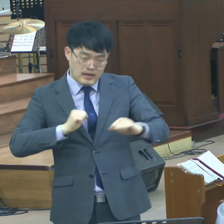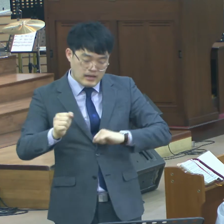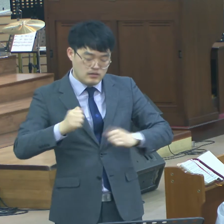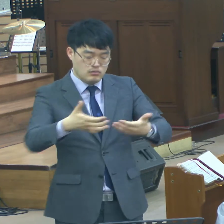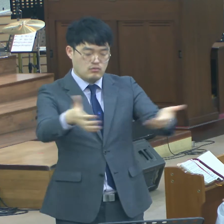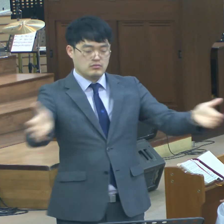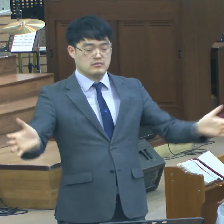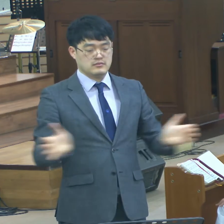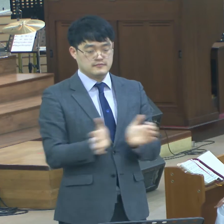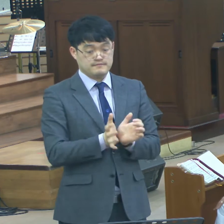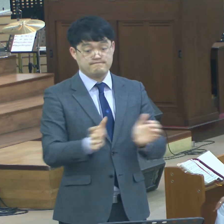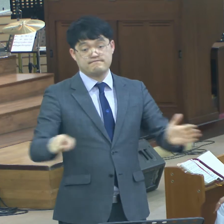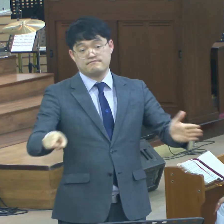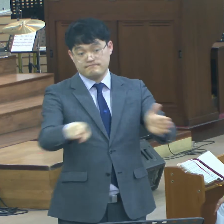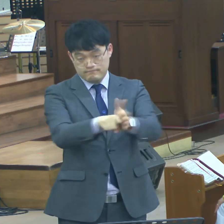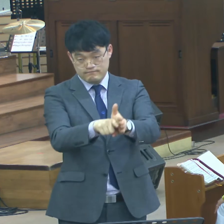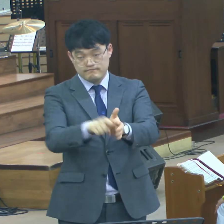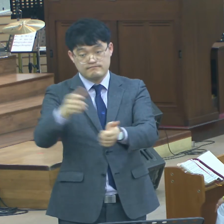그렇게 교회를 세우셨죠.